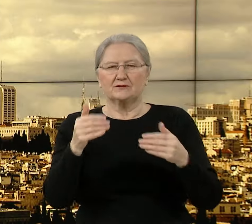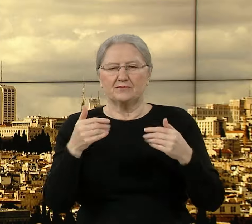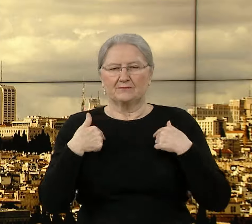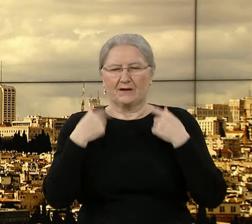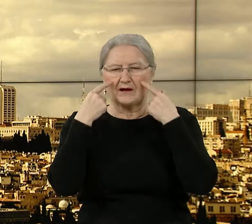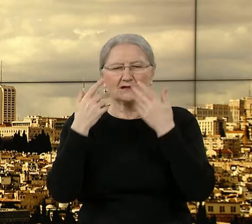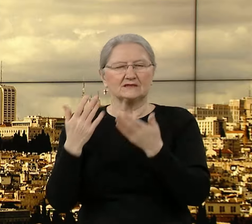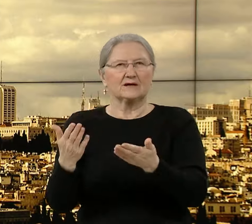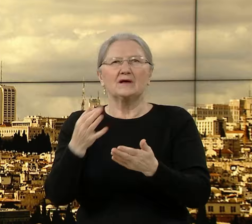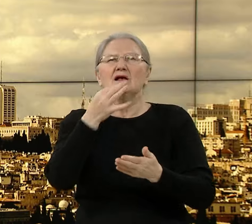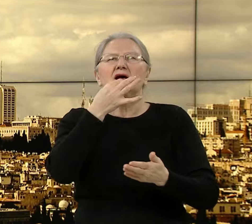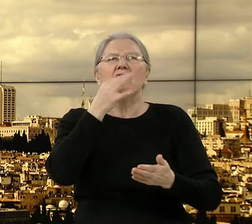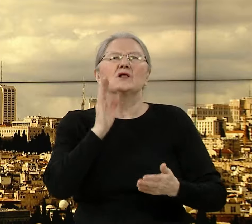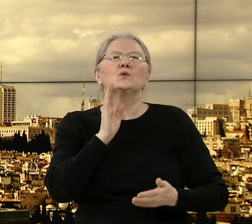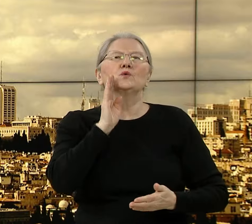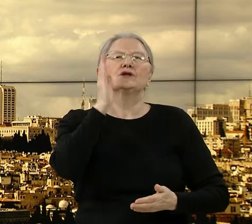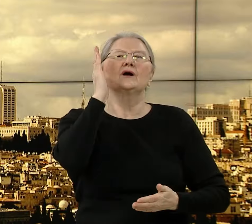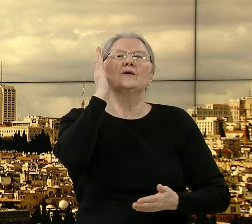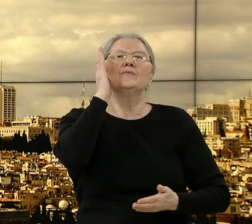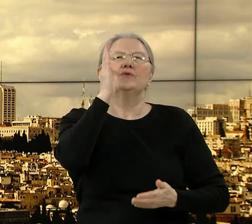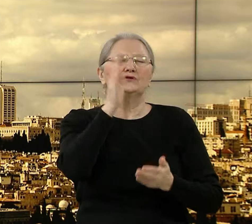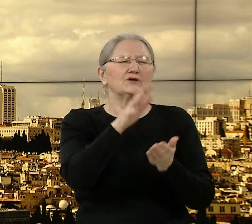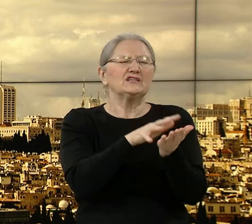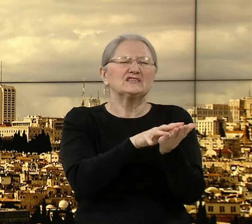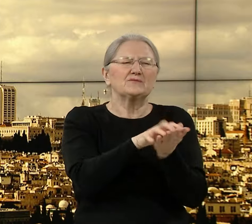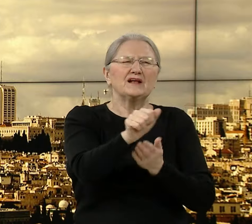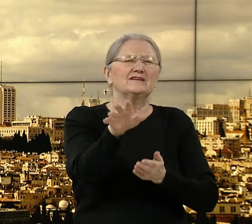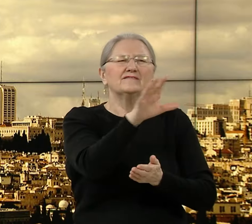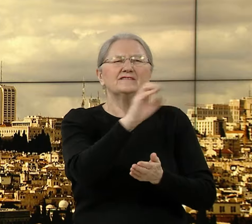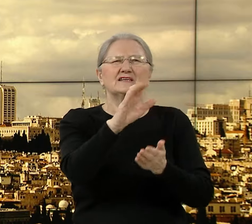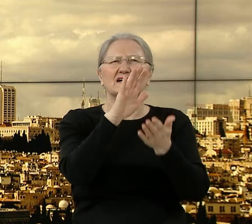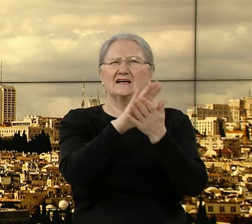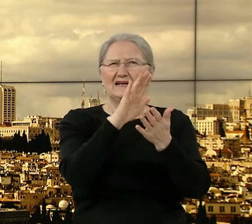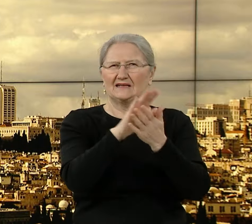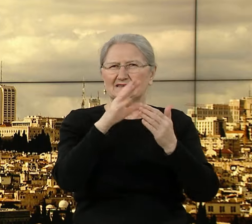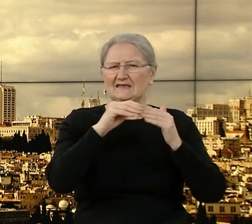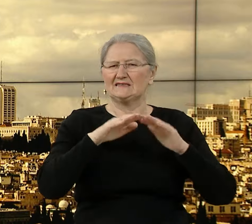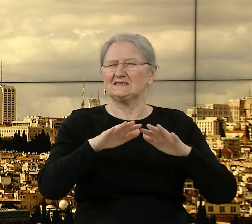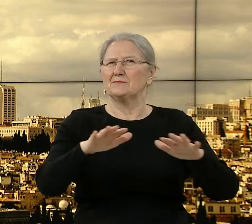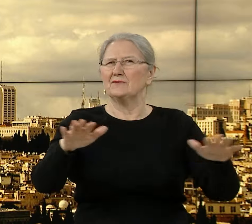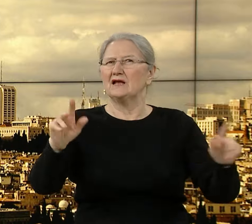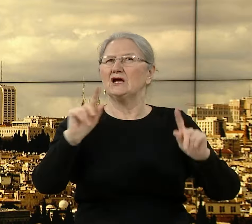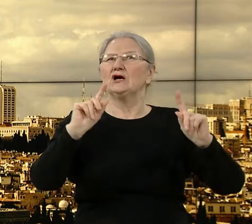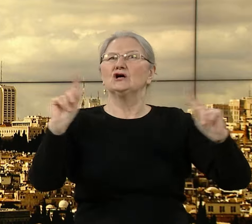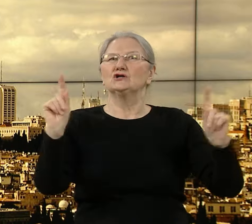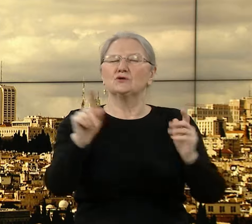глазами моими. С раннего утра буду истреблять Всех нечестивцев земли, Дабы